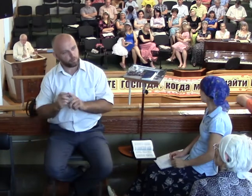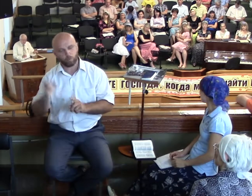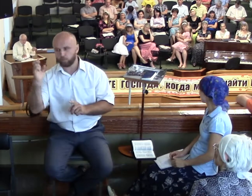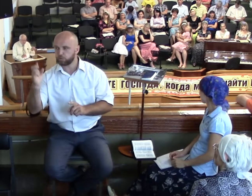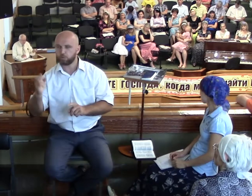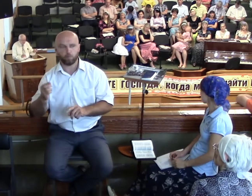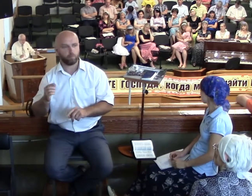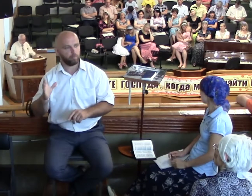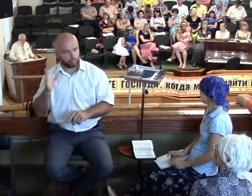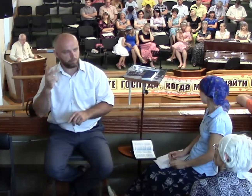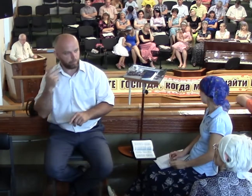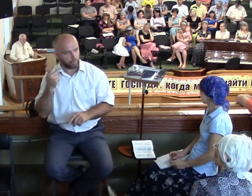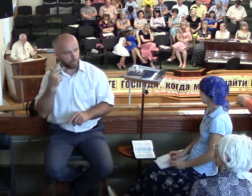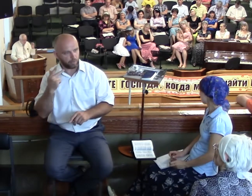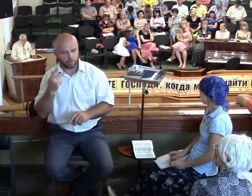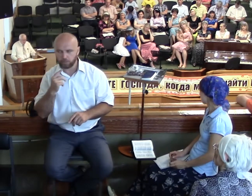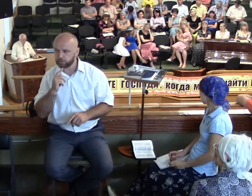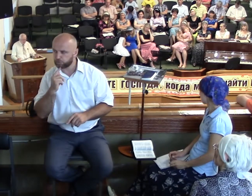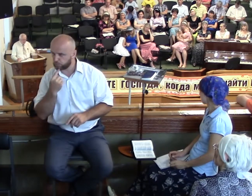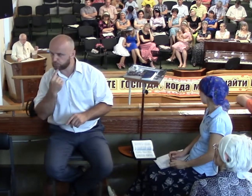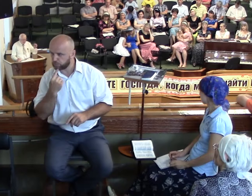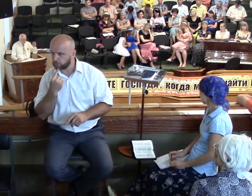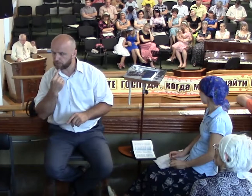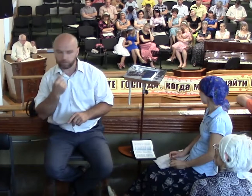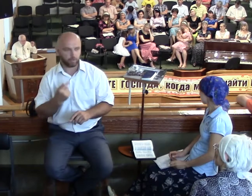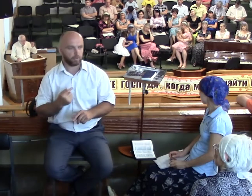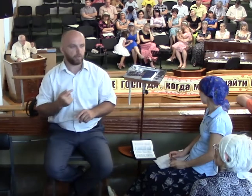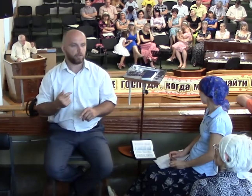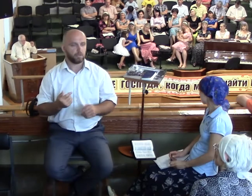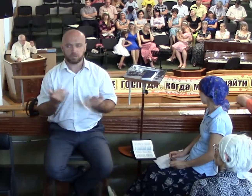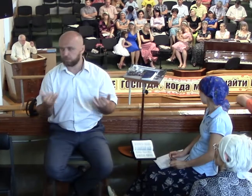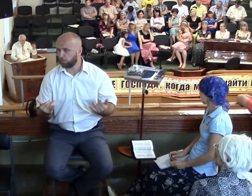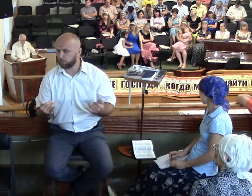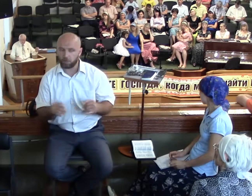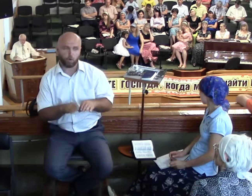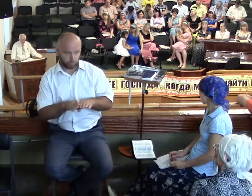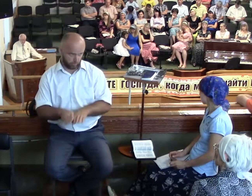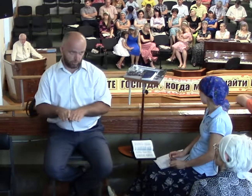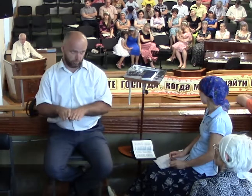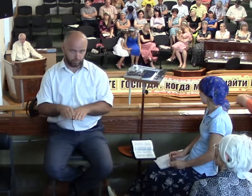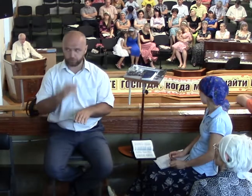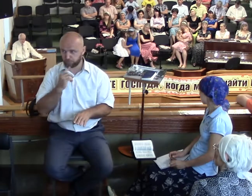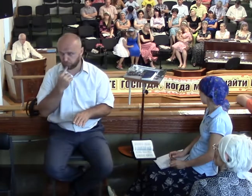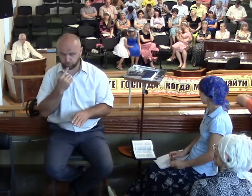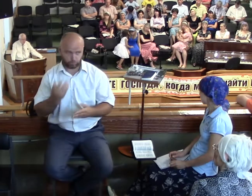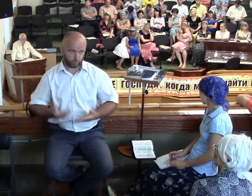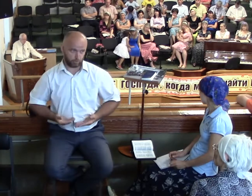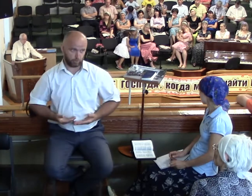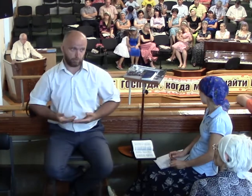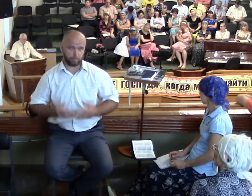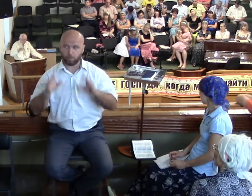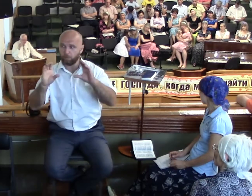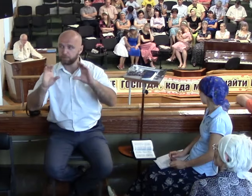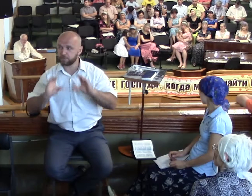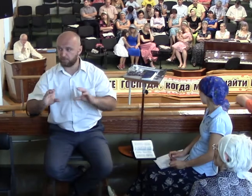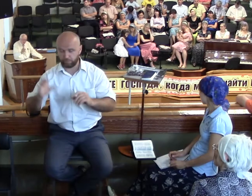народа, у которого другие принципы, другая мораль. У язычников была совершенно другая мораль, и ему трудно